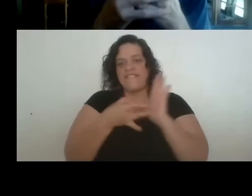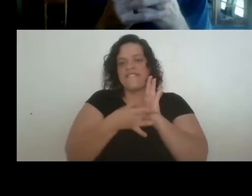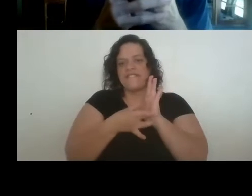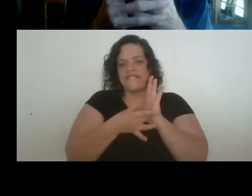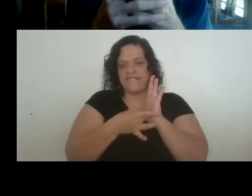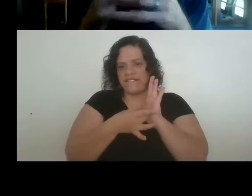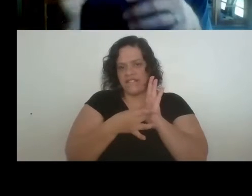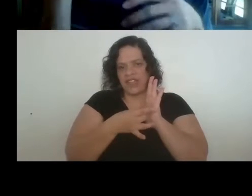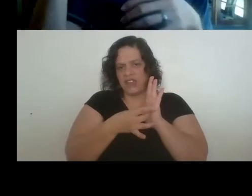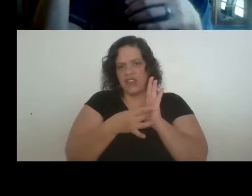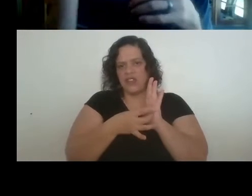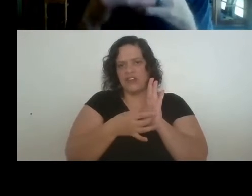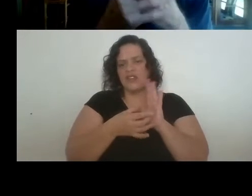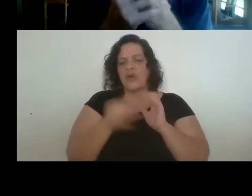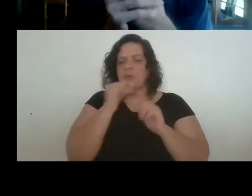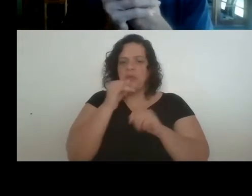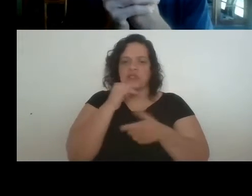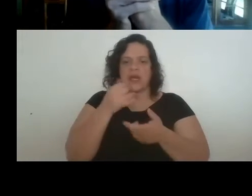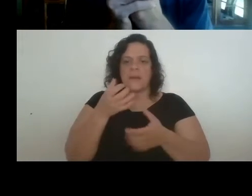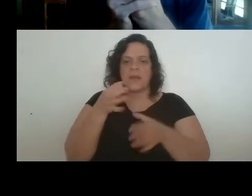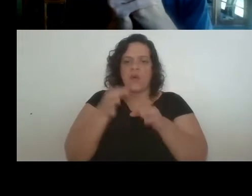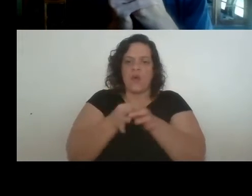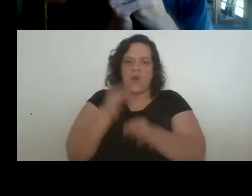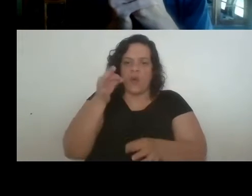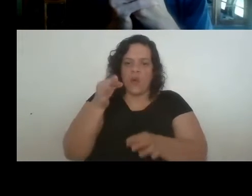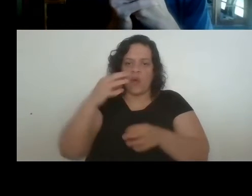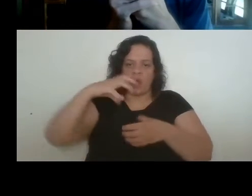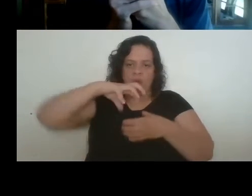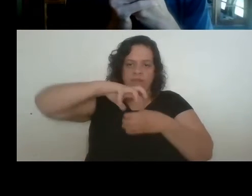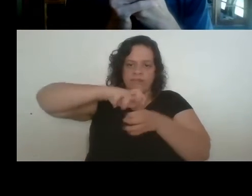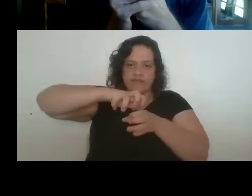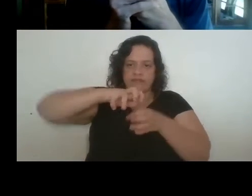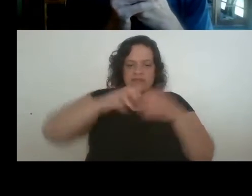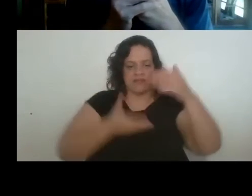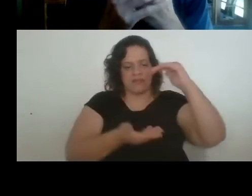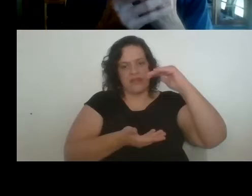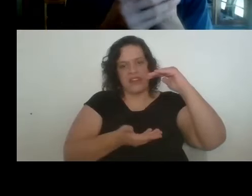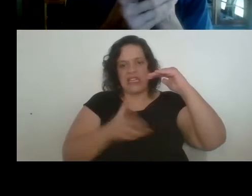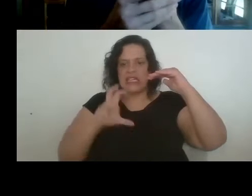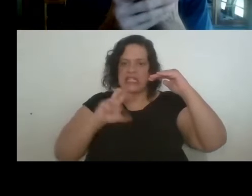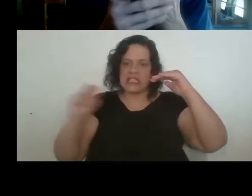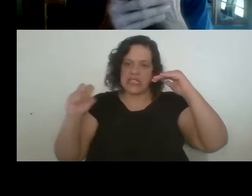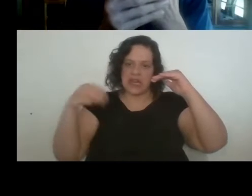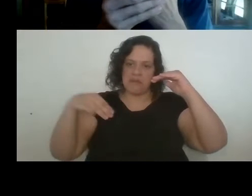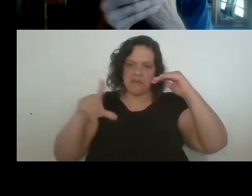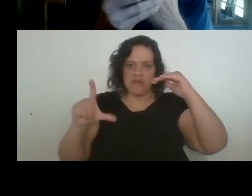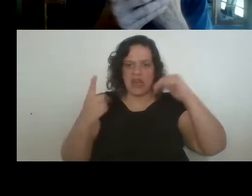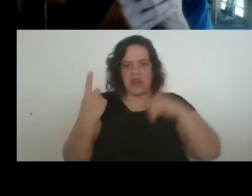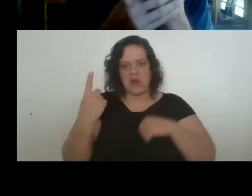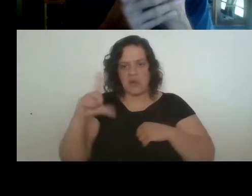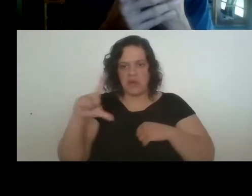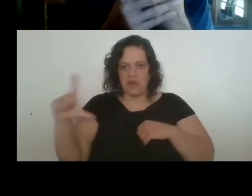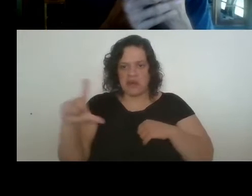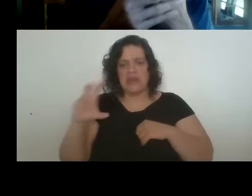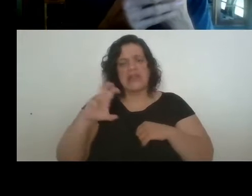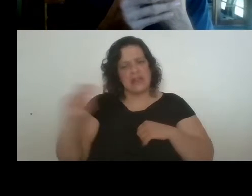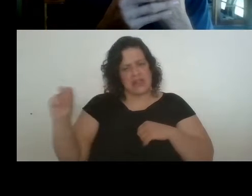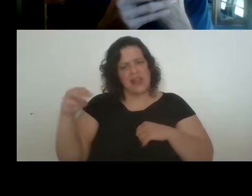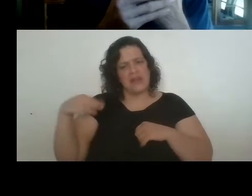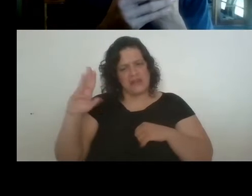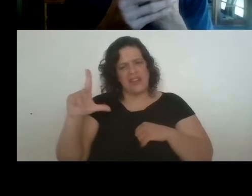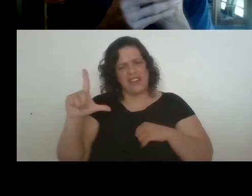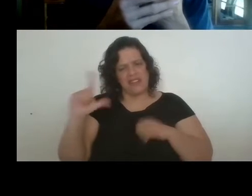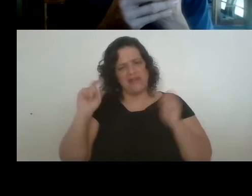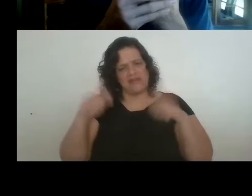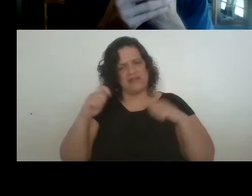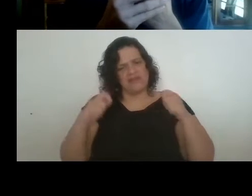de palmito, de 500 ml, 1 litro, coisa assim. Acho que 500 ml está de bom tamanho. A gente coloca